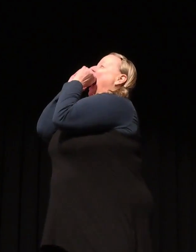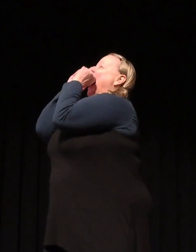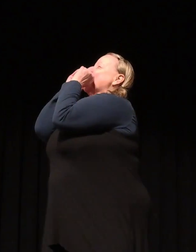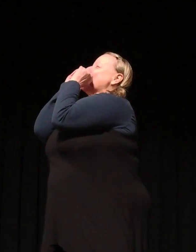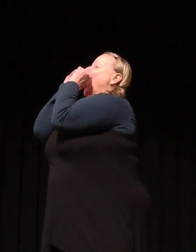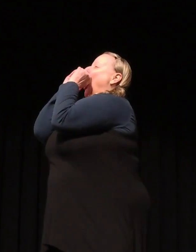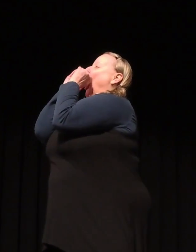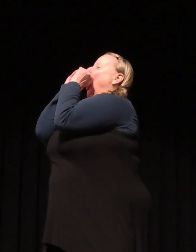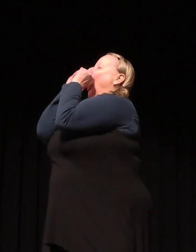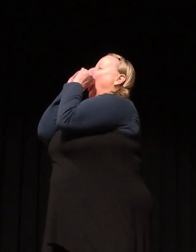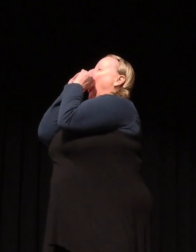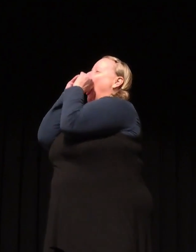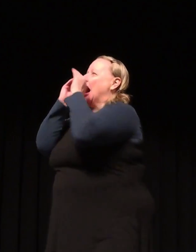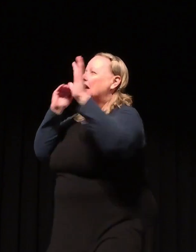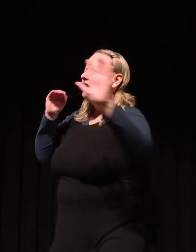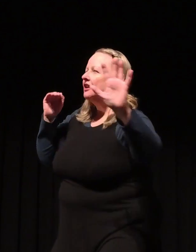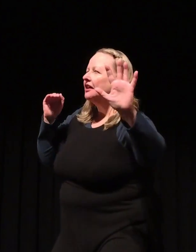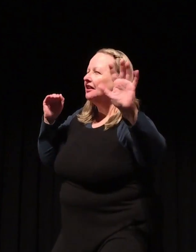Timber!